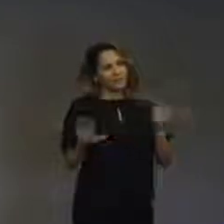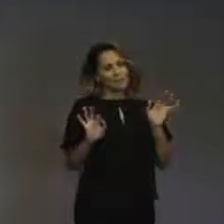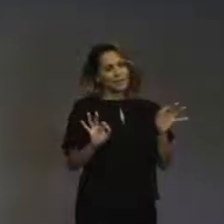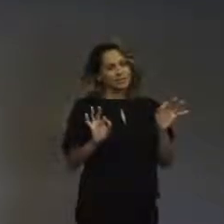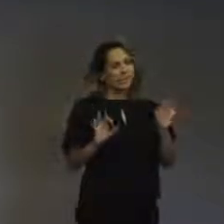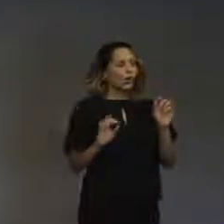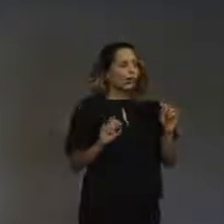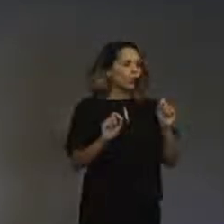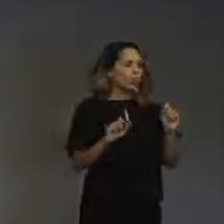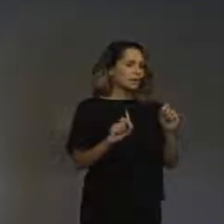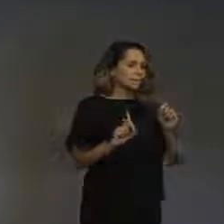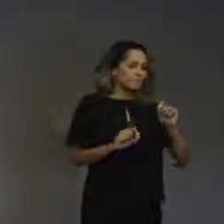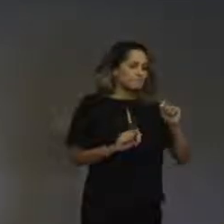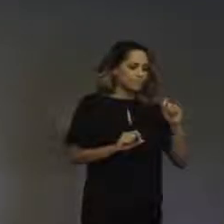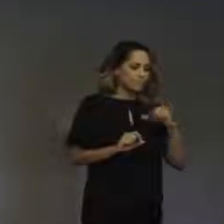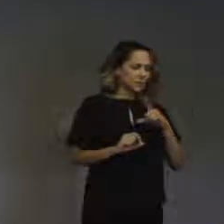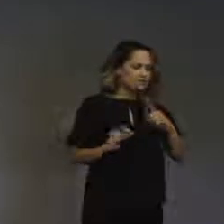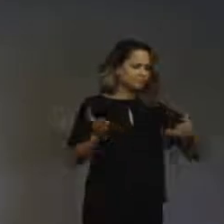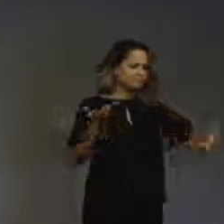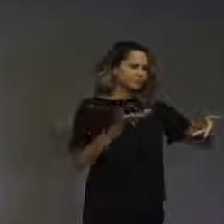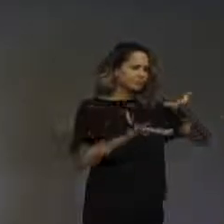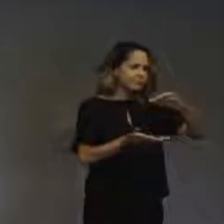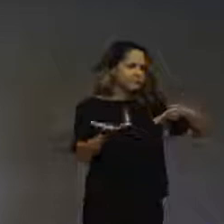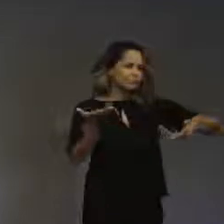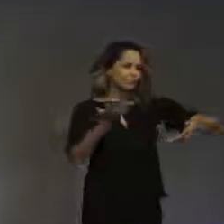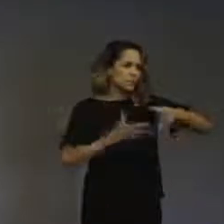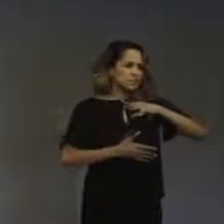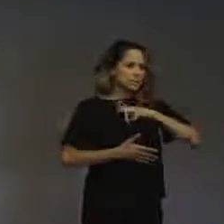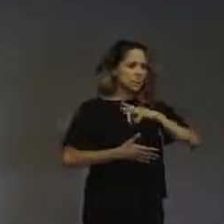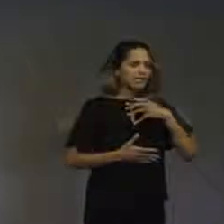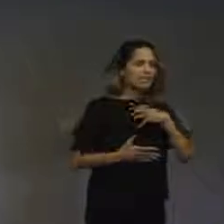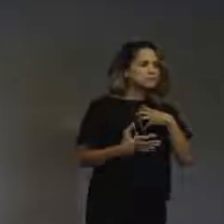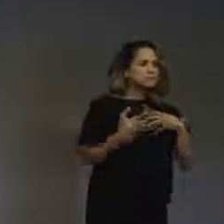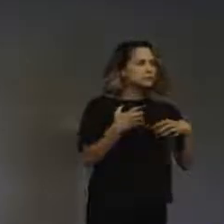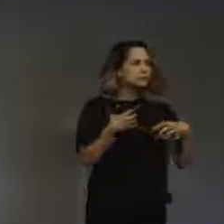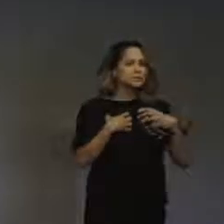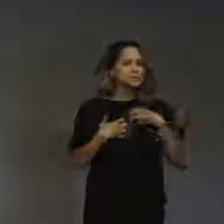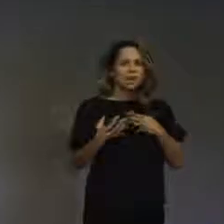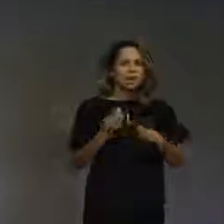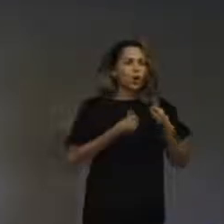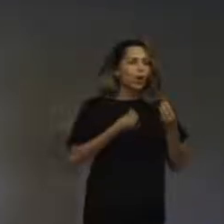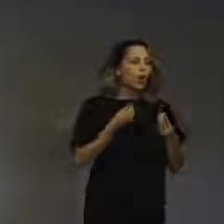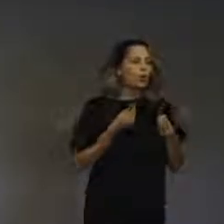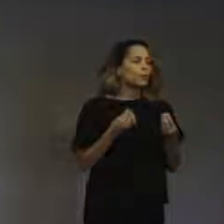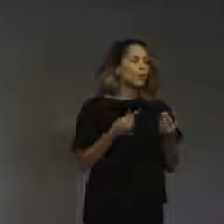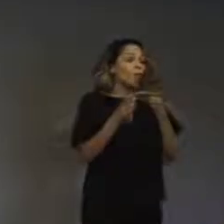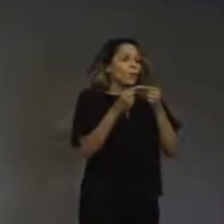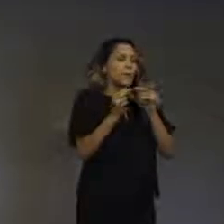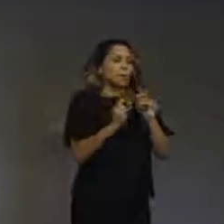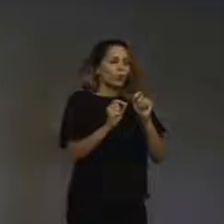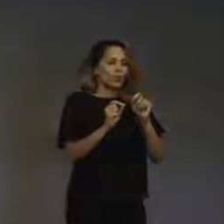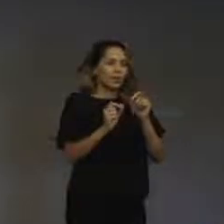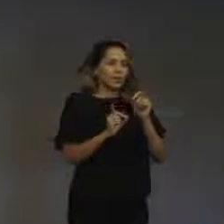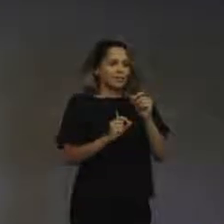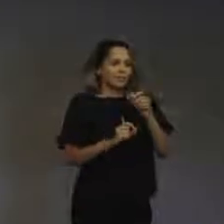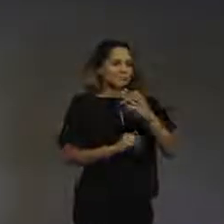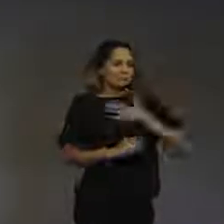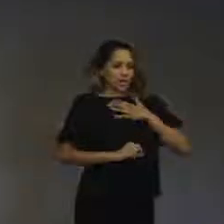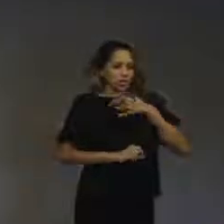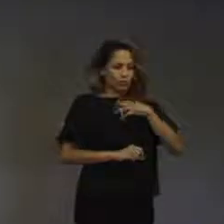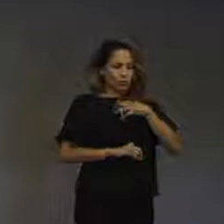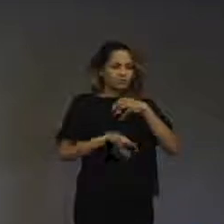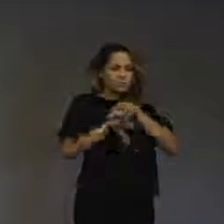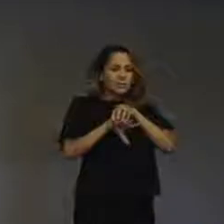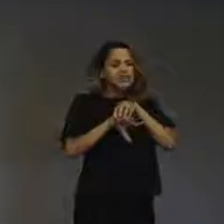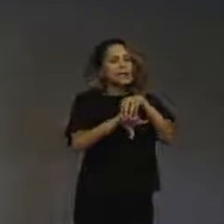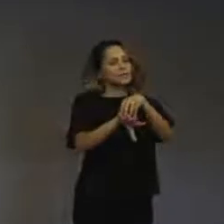Muito da nossa conexão com a cidade, né, de como a gente sente a cidade, tem, de fato, a ver com como a gente se move nela, com a mobilidade. Aí